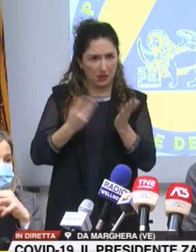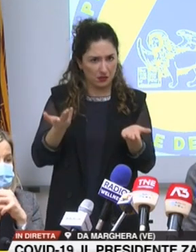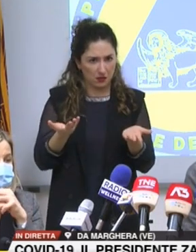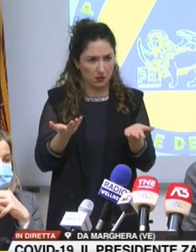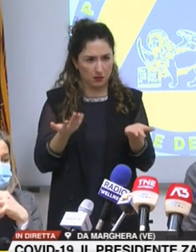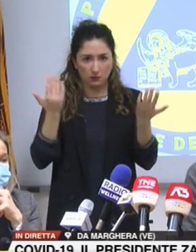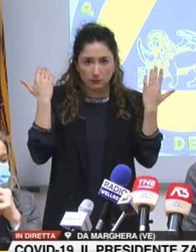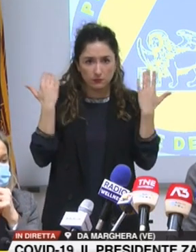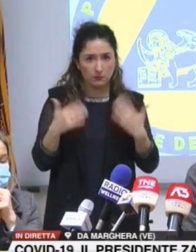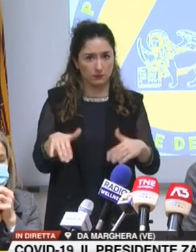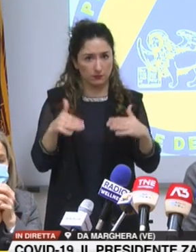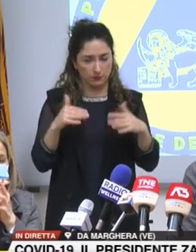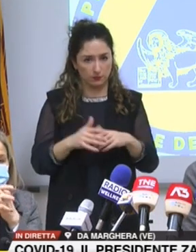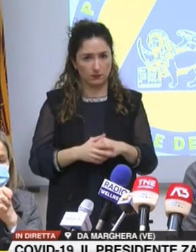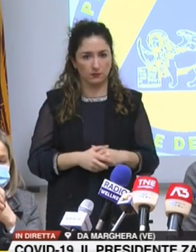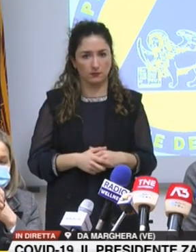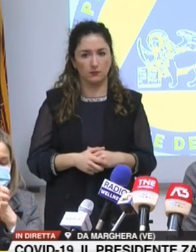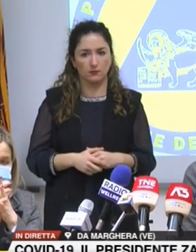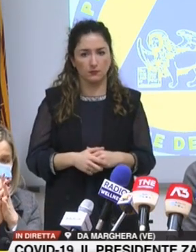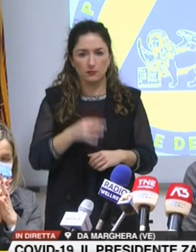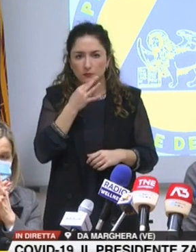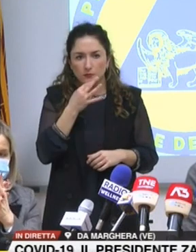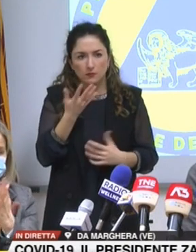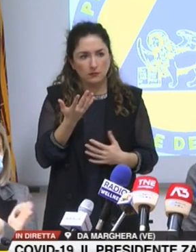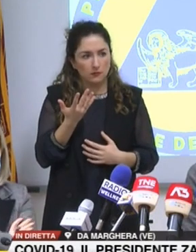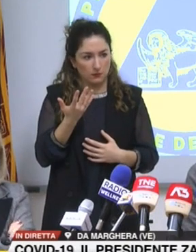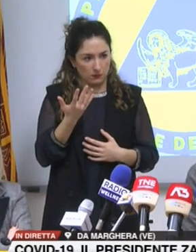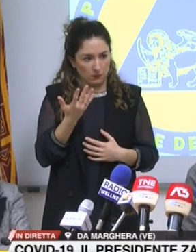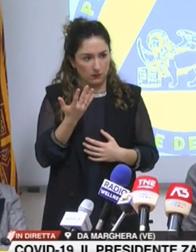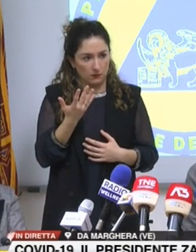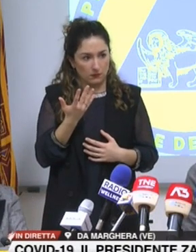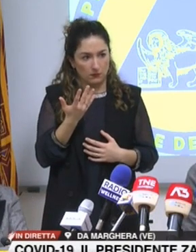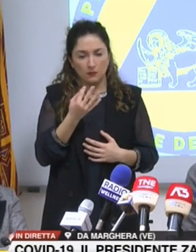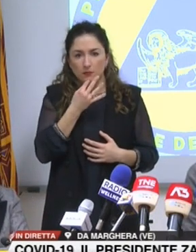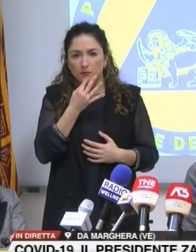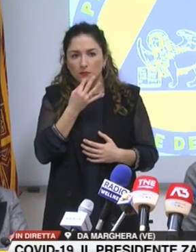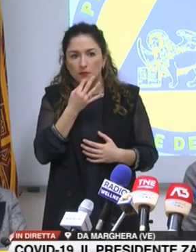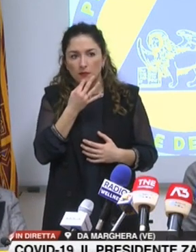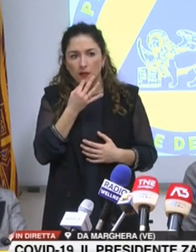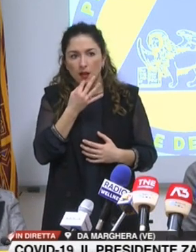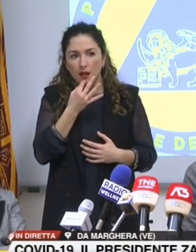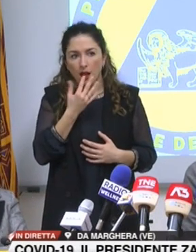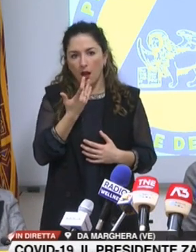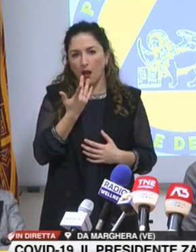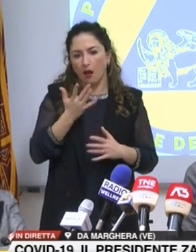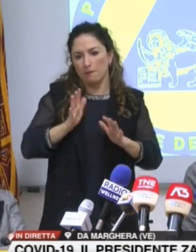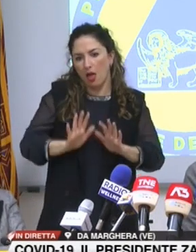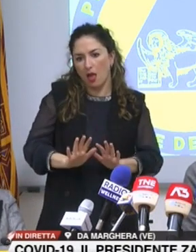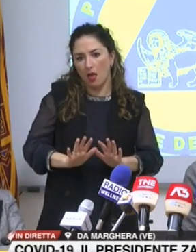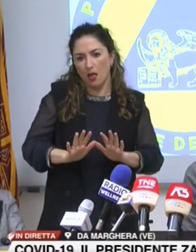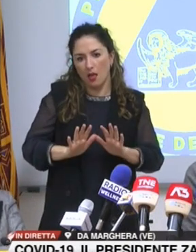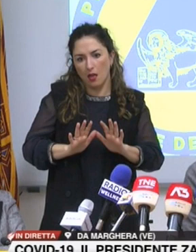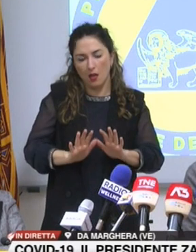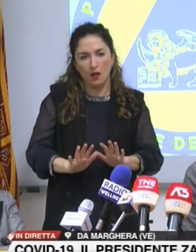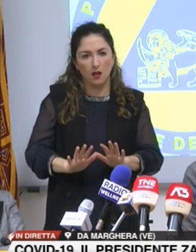insomma, è tanto, cioè, e vuol dire andare avanti con la prima ridotta, no? Per chi si intende di macchine di fuoristrada, siamo avanti